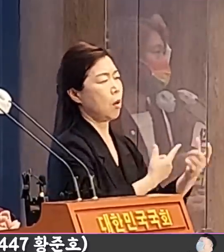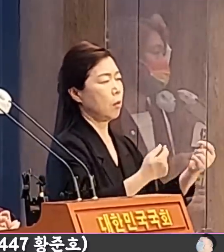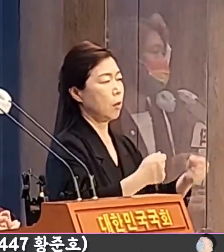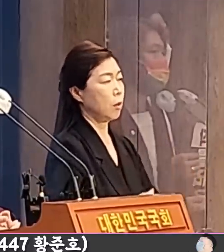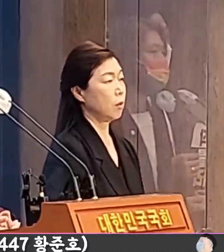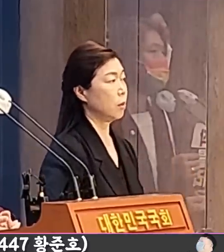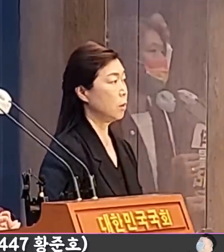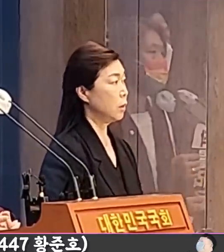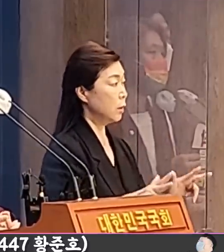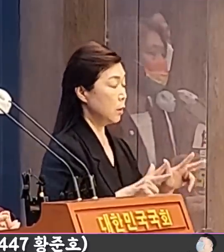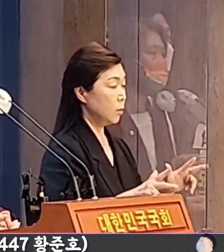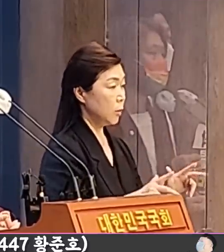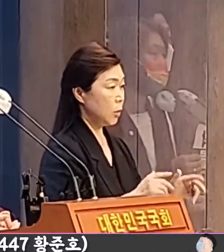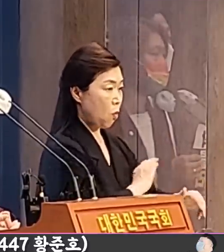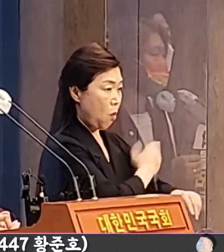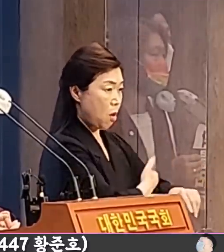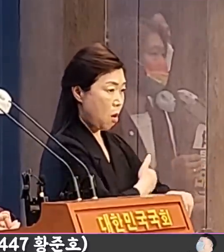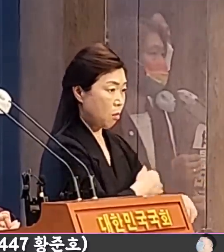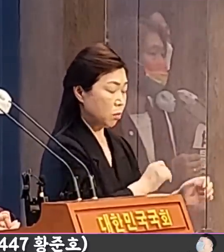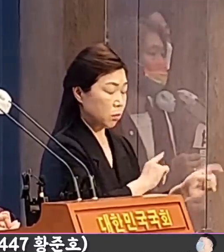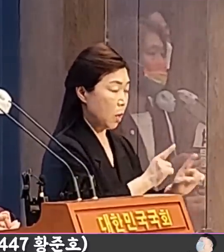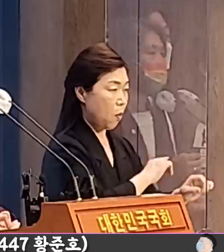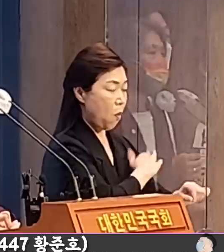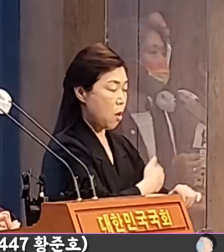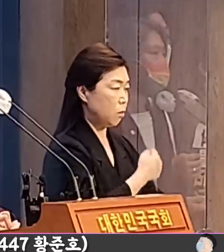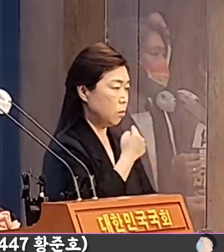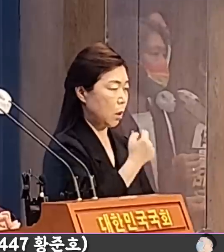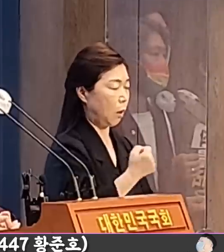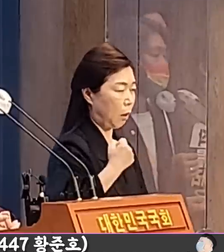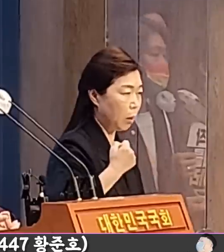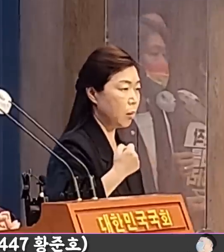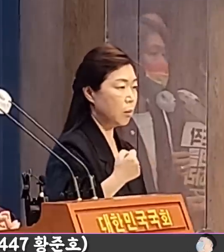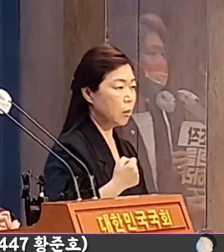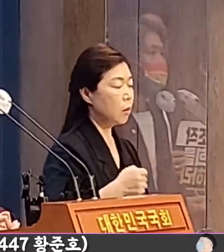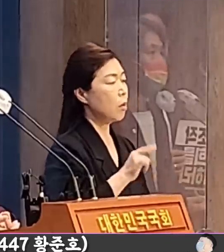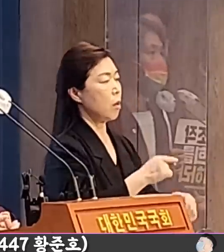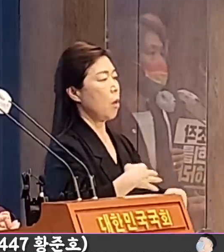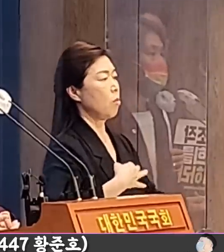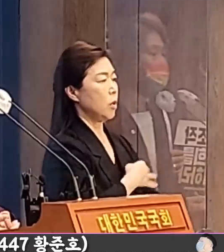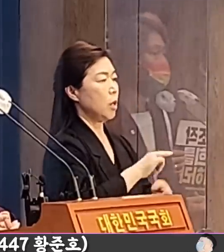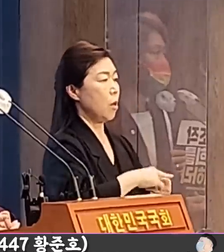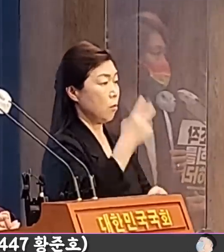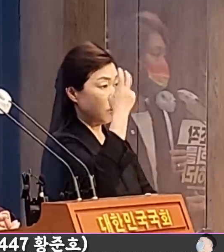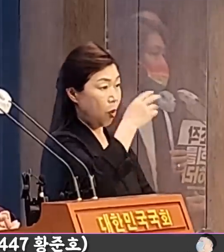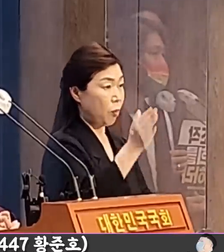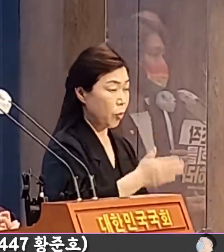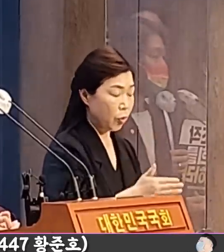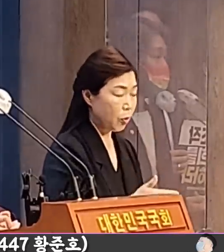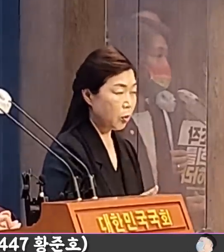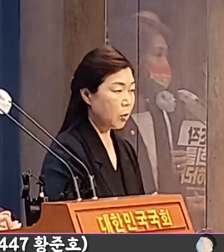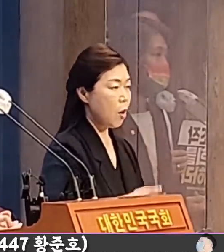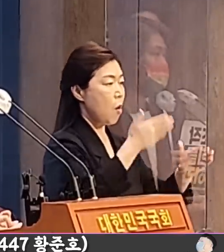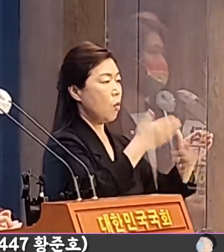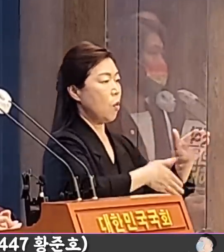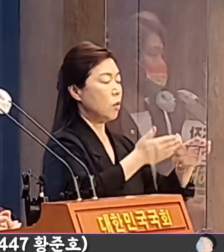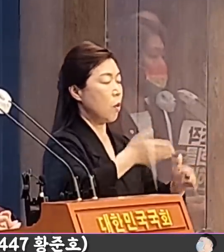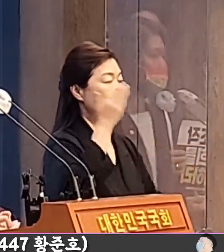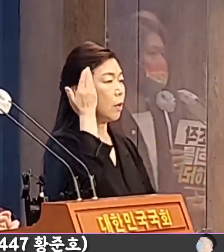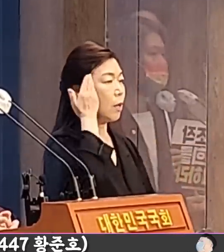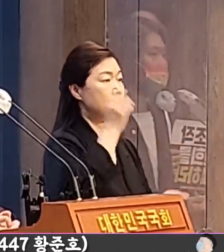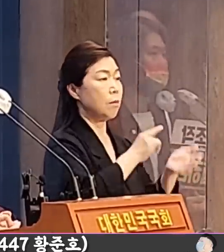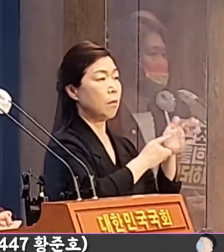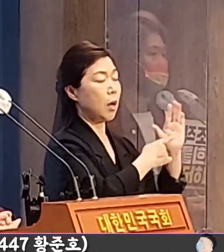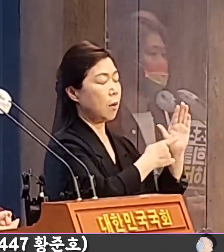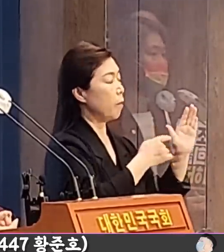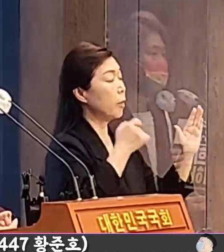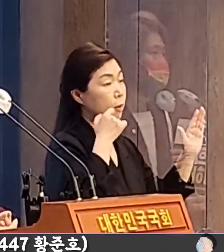시퍼렇게 살아있는 이 권력의 비리 의혹에 대해서 수사하지 않고 공정과 상식을